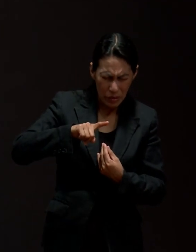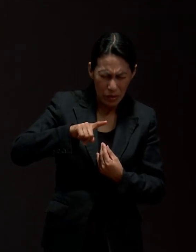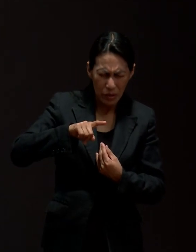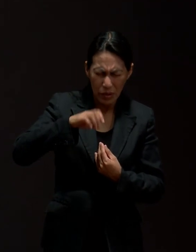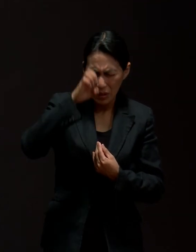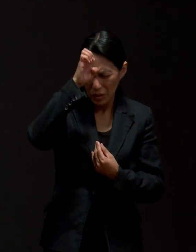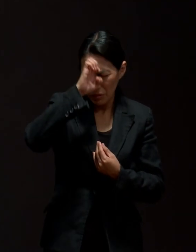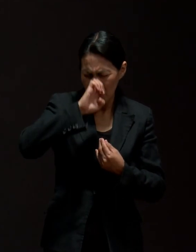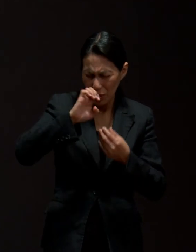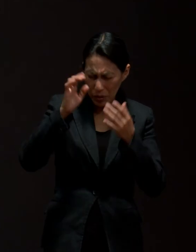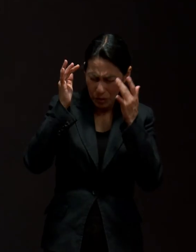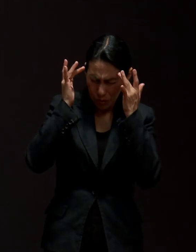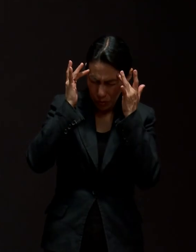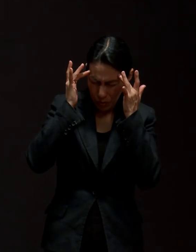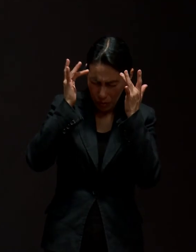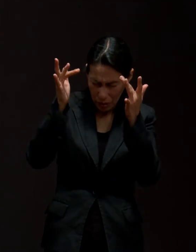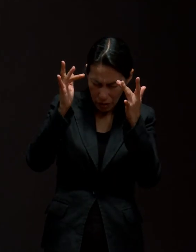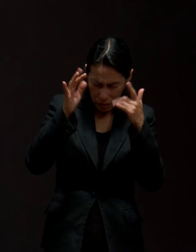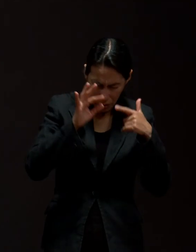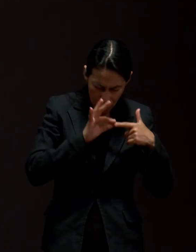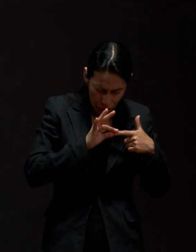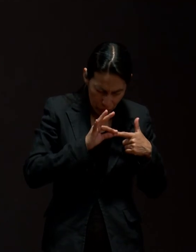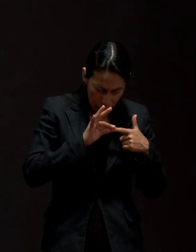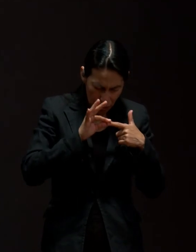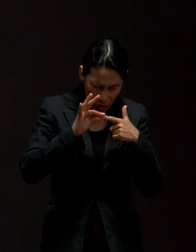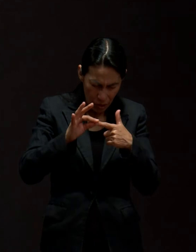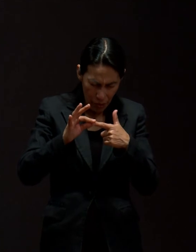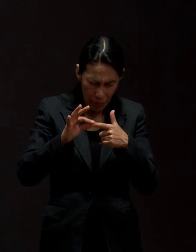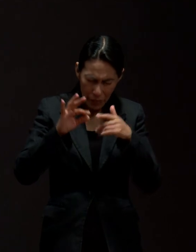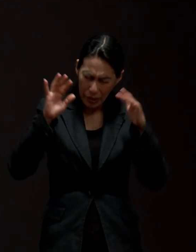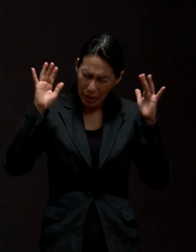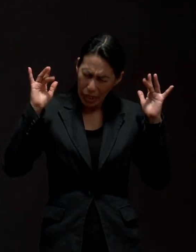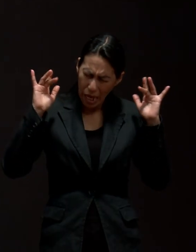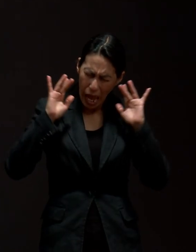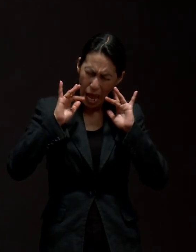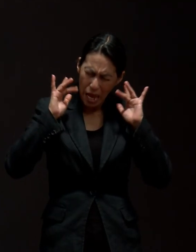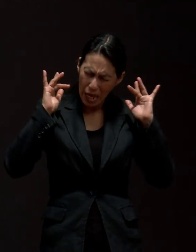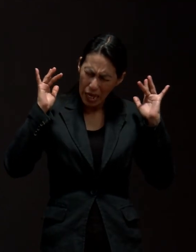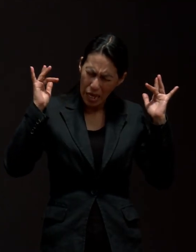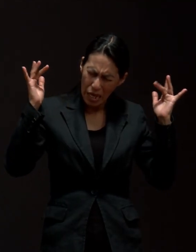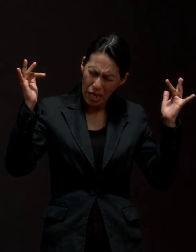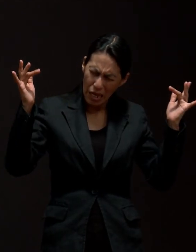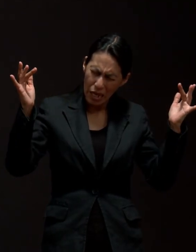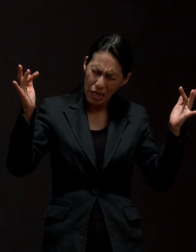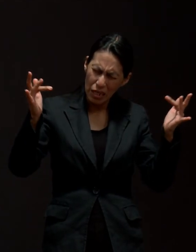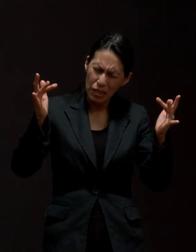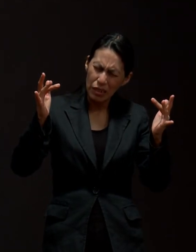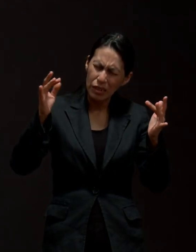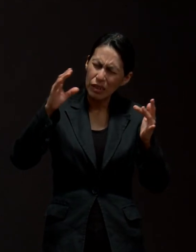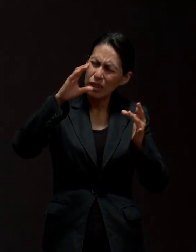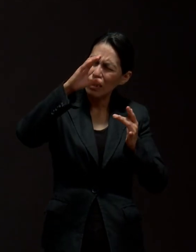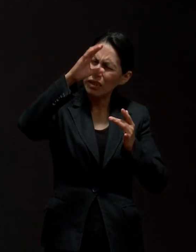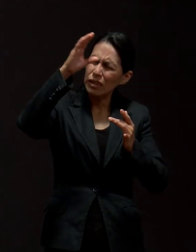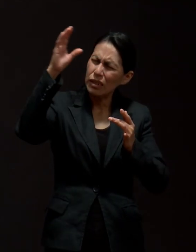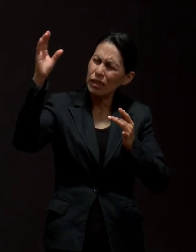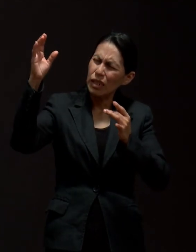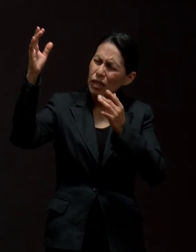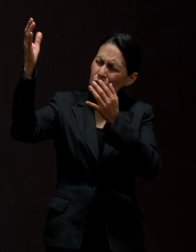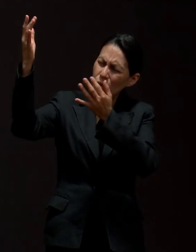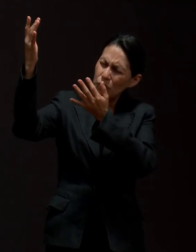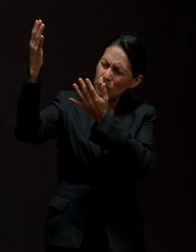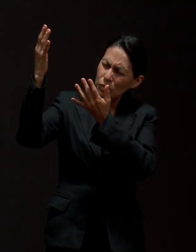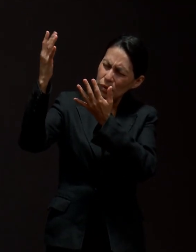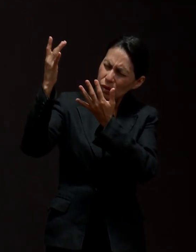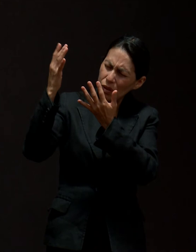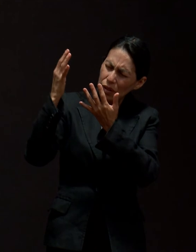guiados por el Espíritu Santo, ángeles del cielo bajan por esa escalera